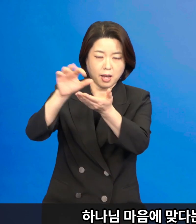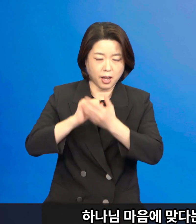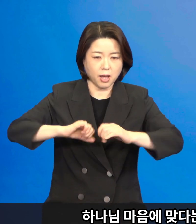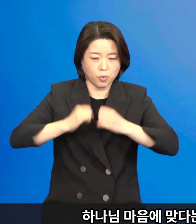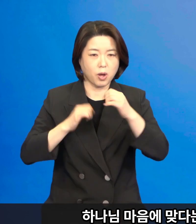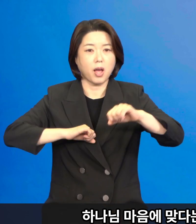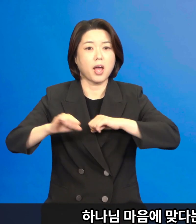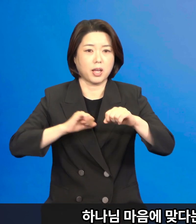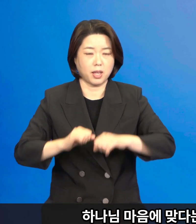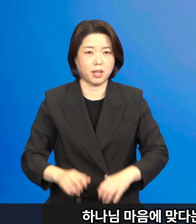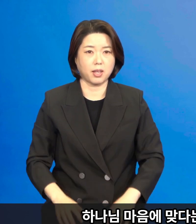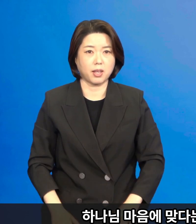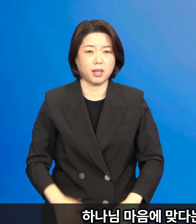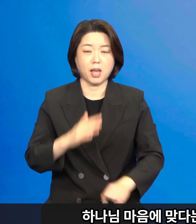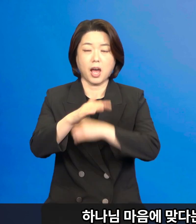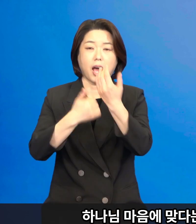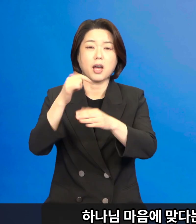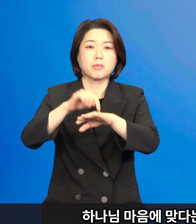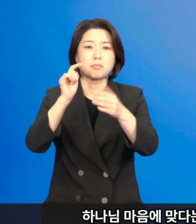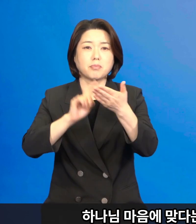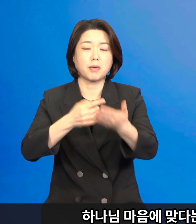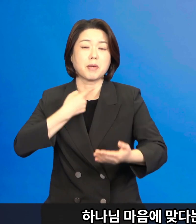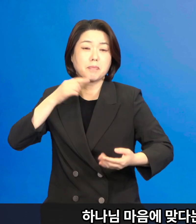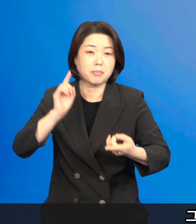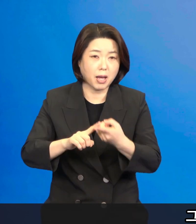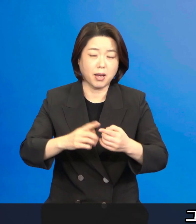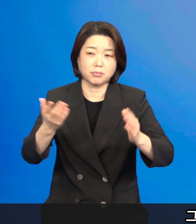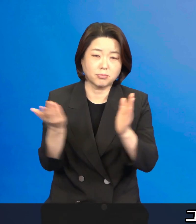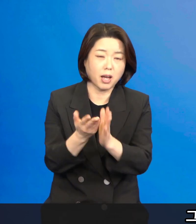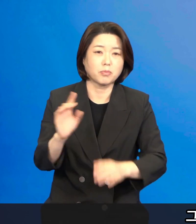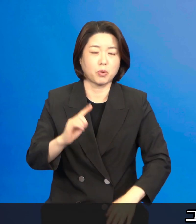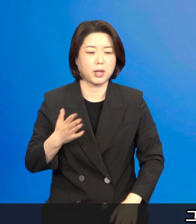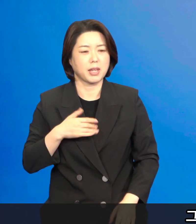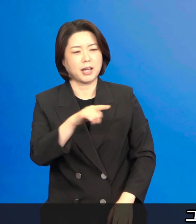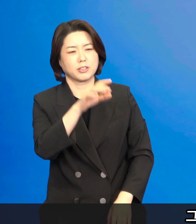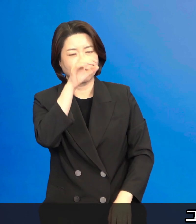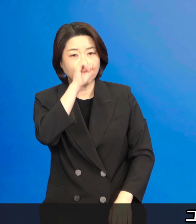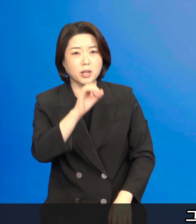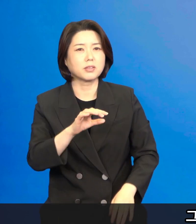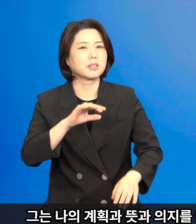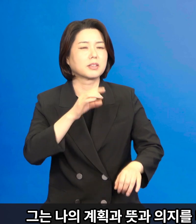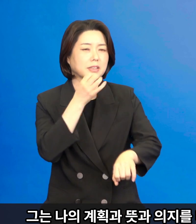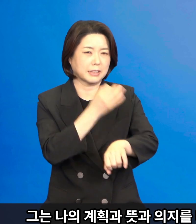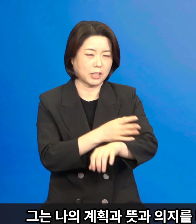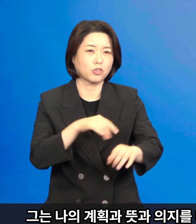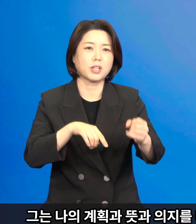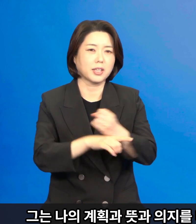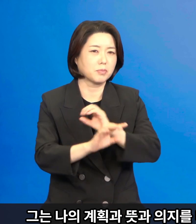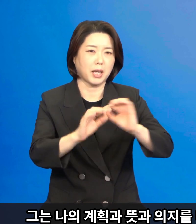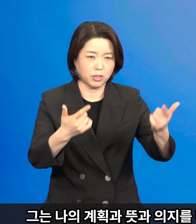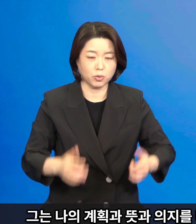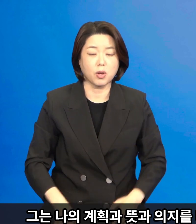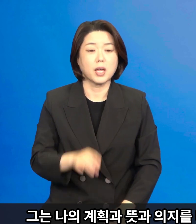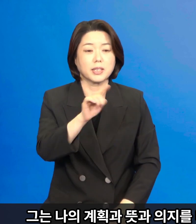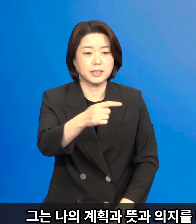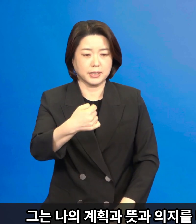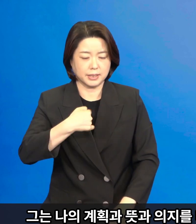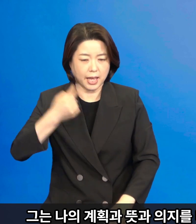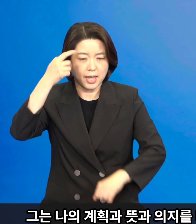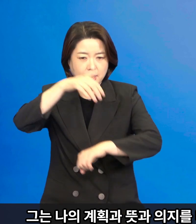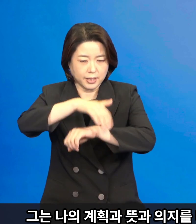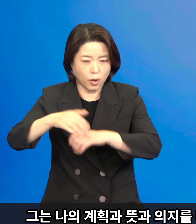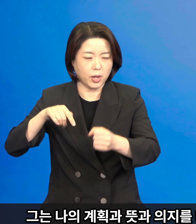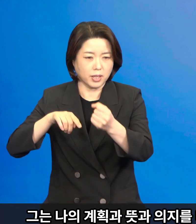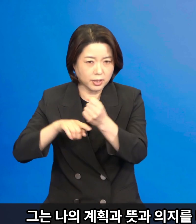맞다는 것은 뭐 그냥 내가 그냥 그를 좋아한다 그런 게 아니라 그는 나의